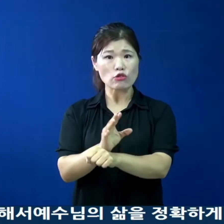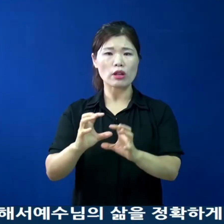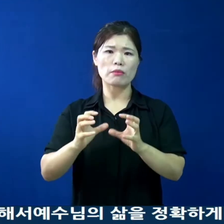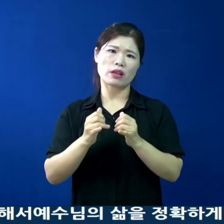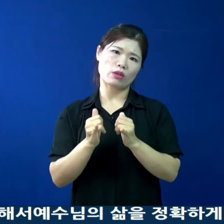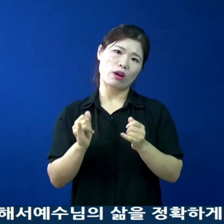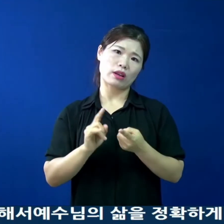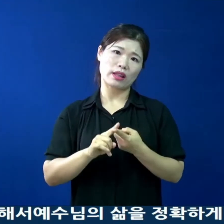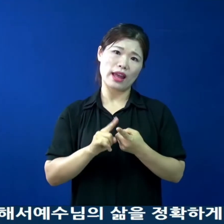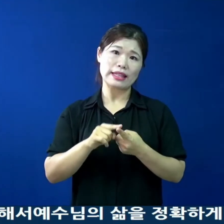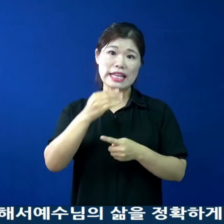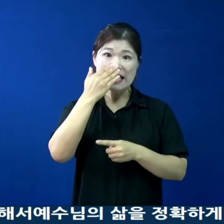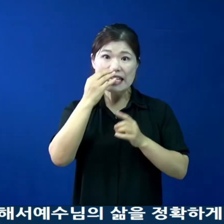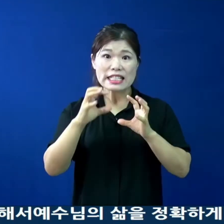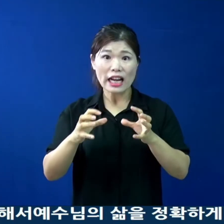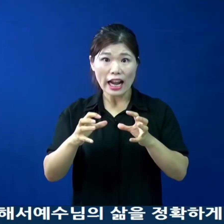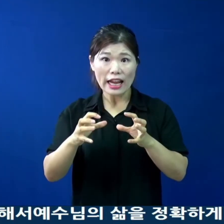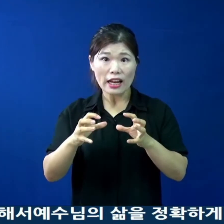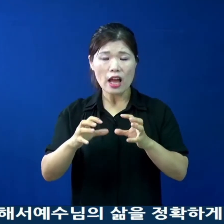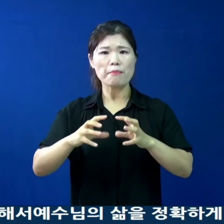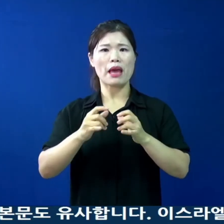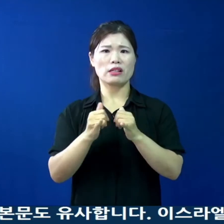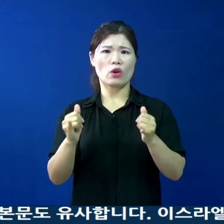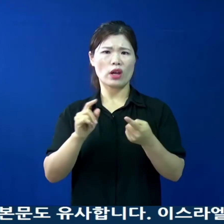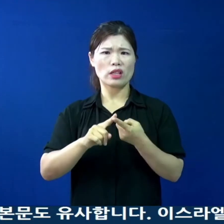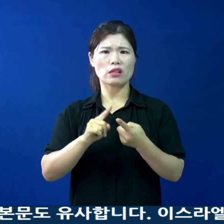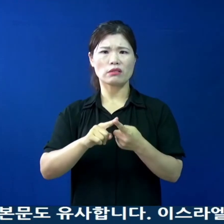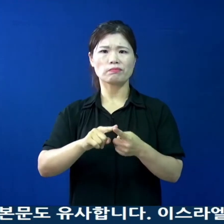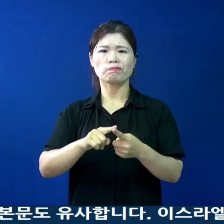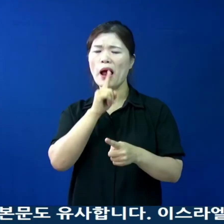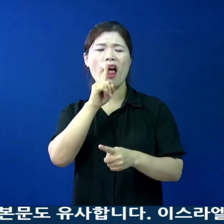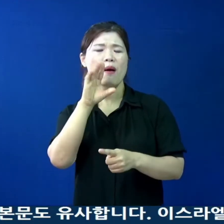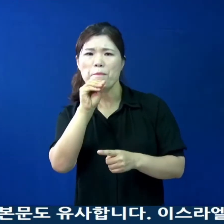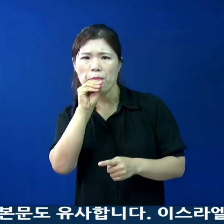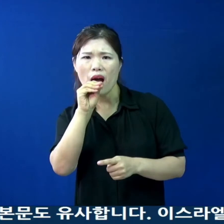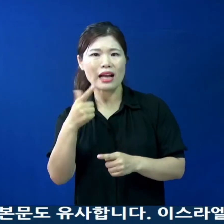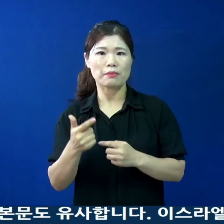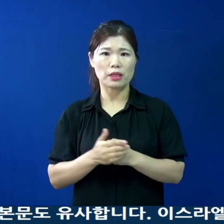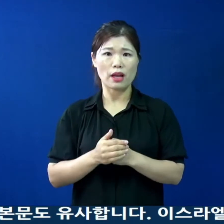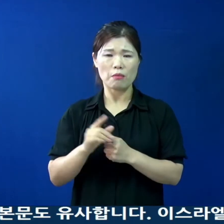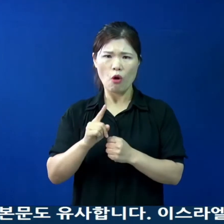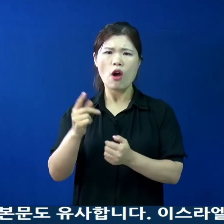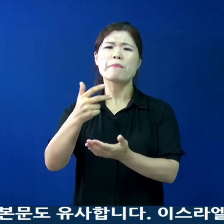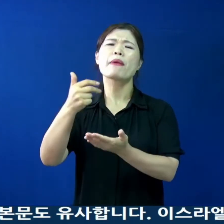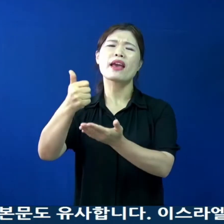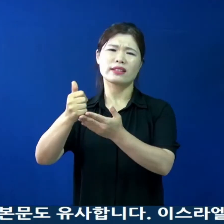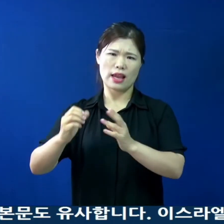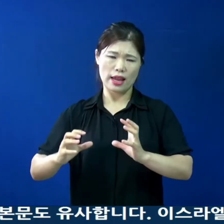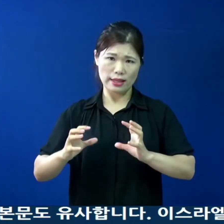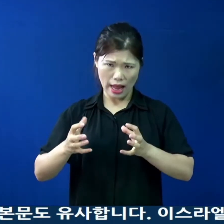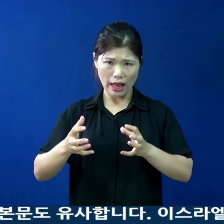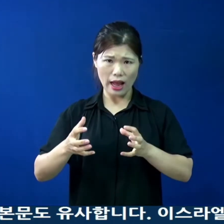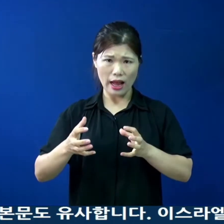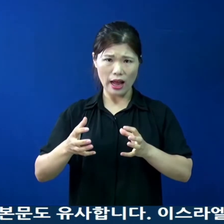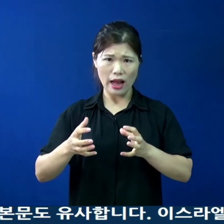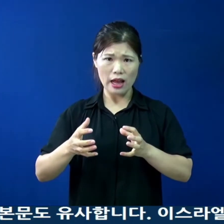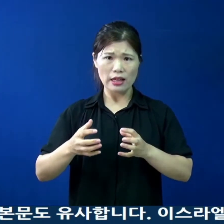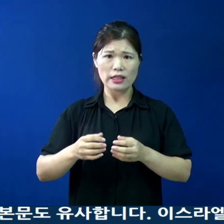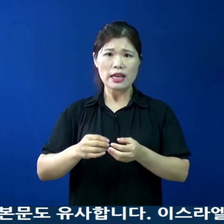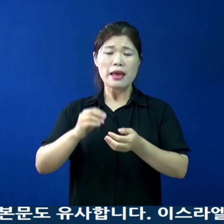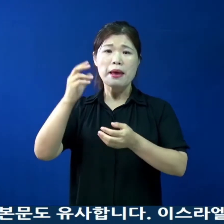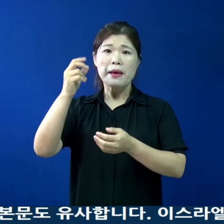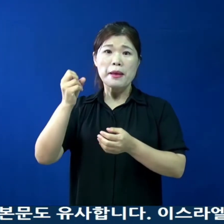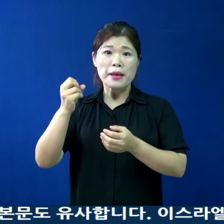대한 이스라엘 백성에 대한 예언에서 그치는 것이 아니라 메시아의 나라, 메시아의